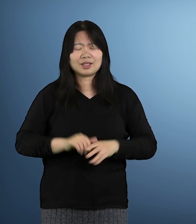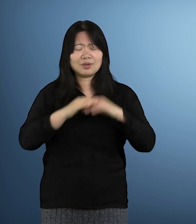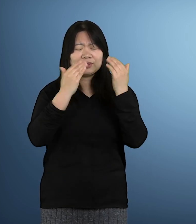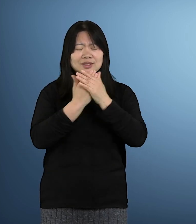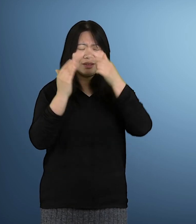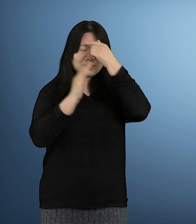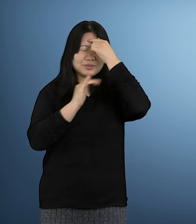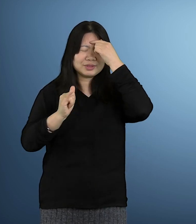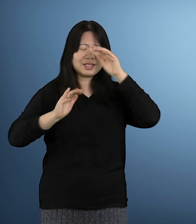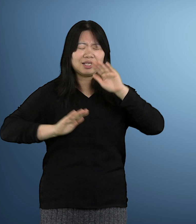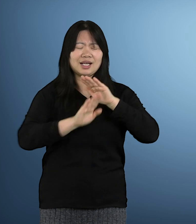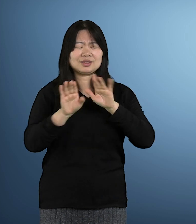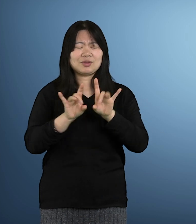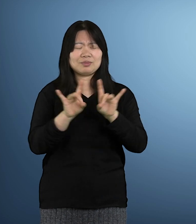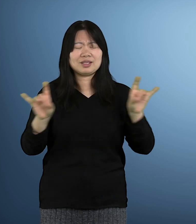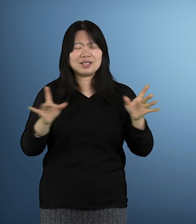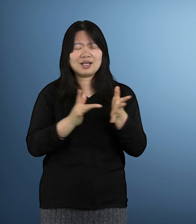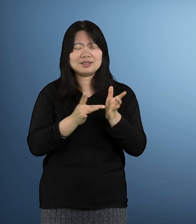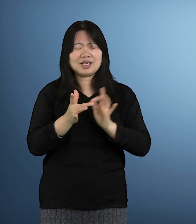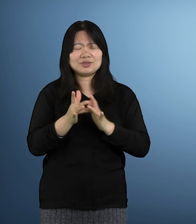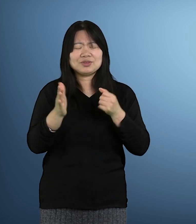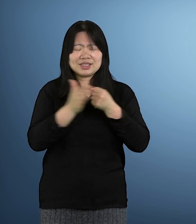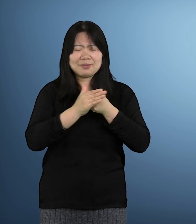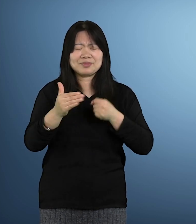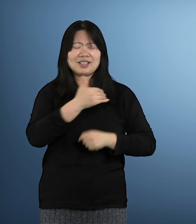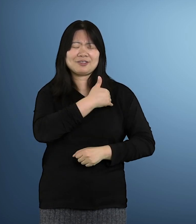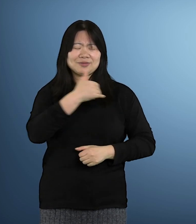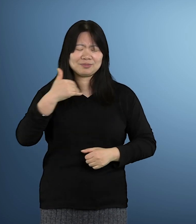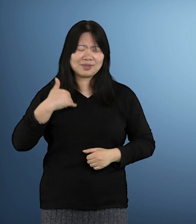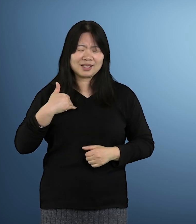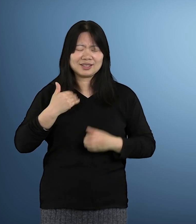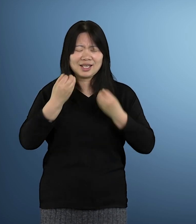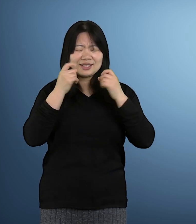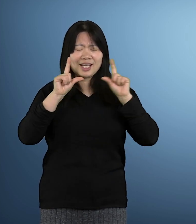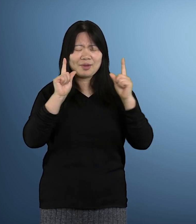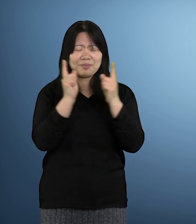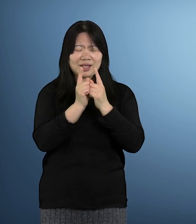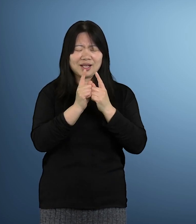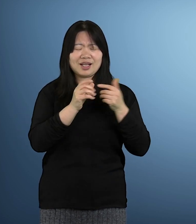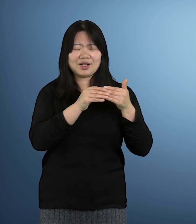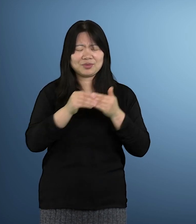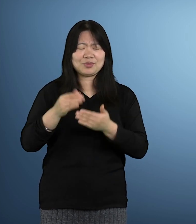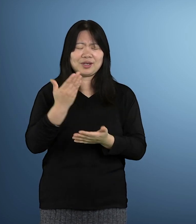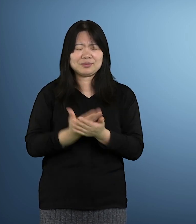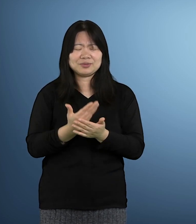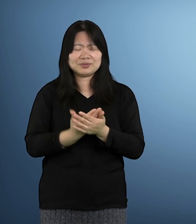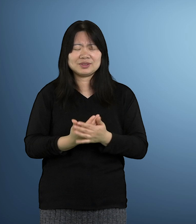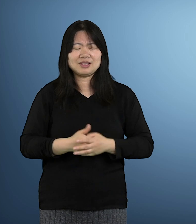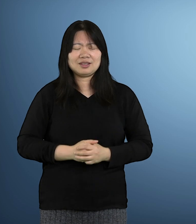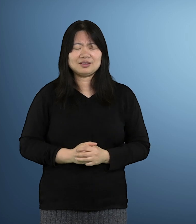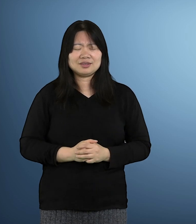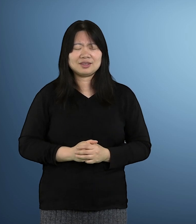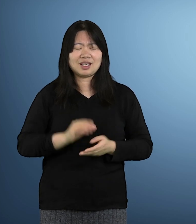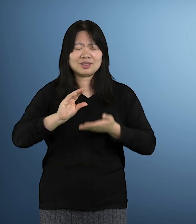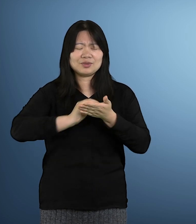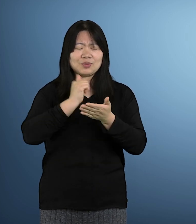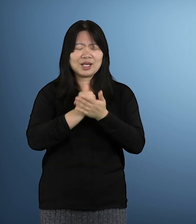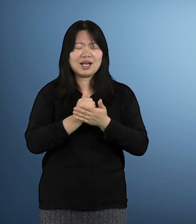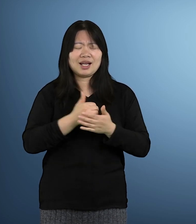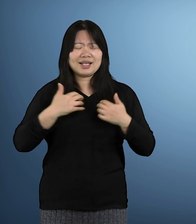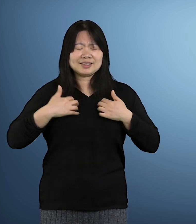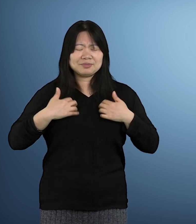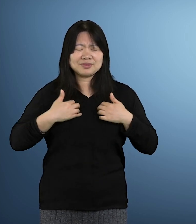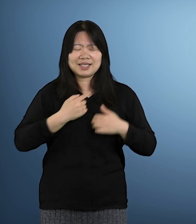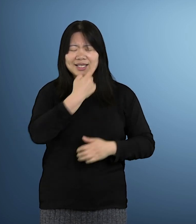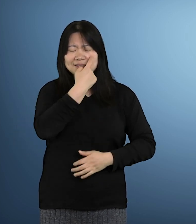모든 성도들의 가정마다 예수로 충만한 새해가 될 수 있도록 인도해 주시옵소서. 그리스도가